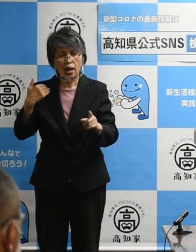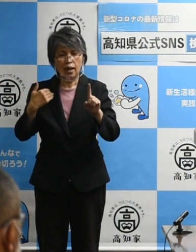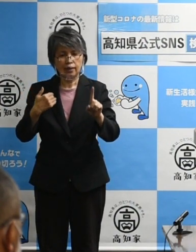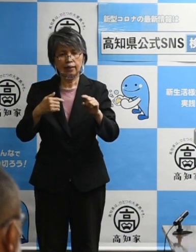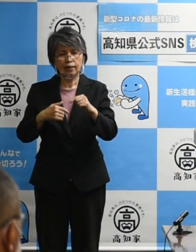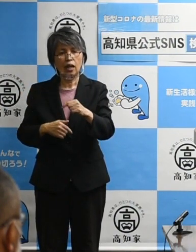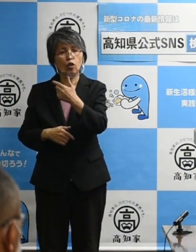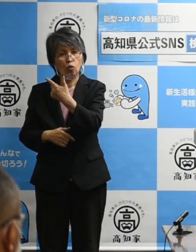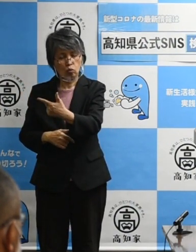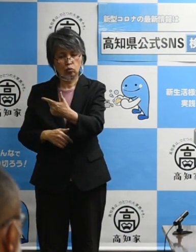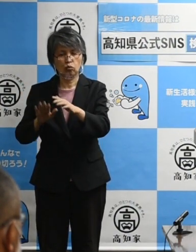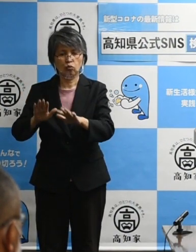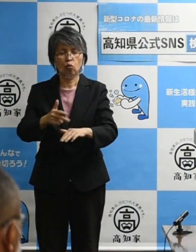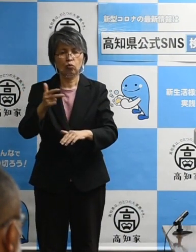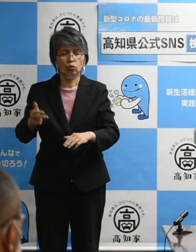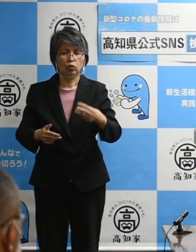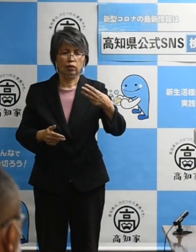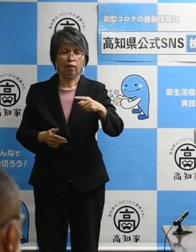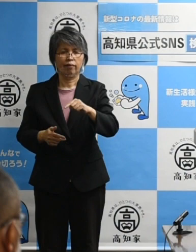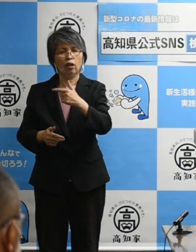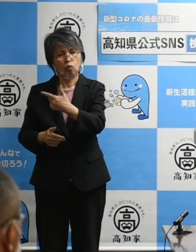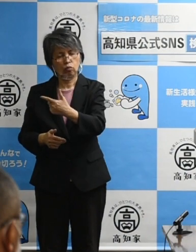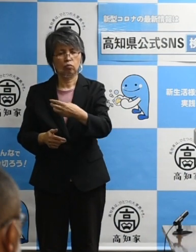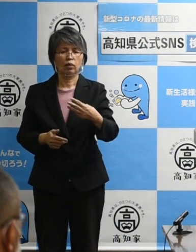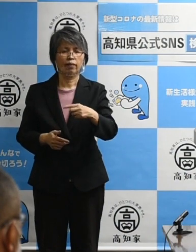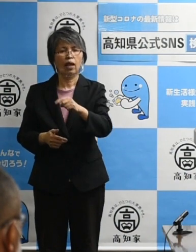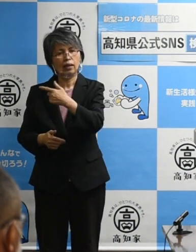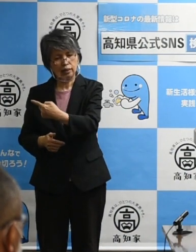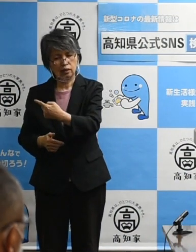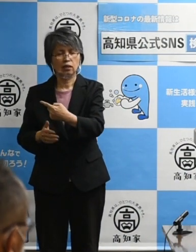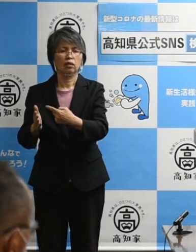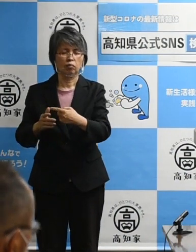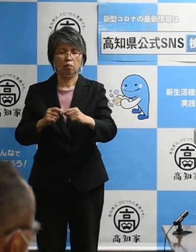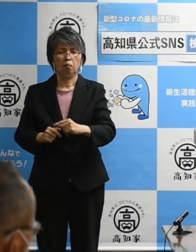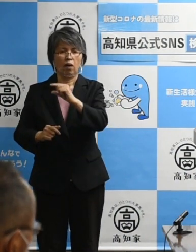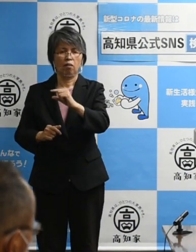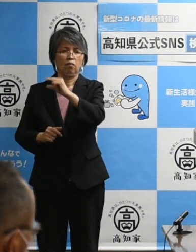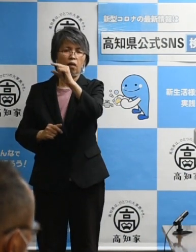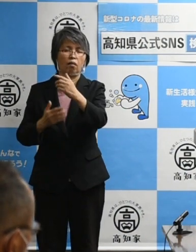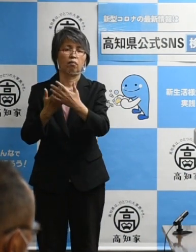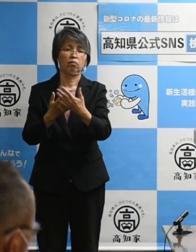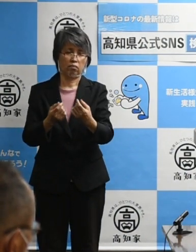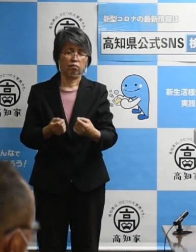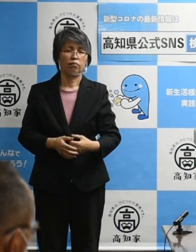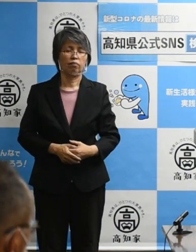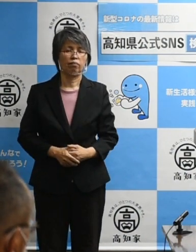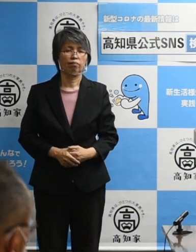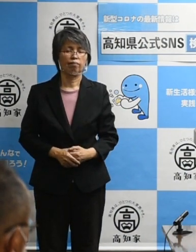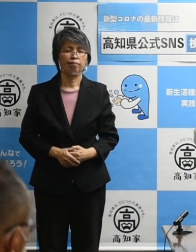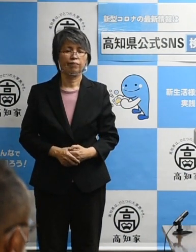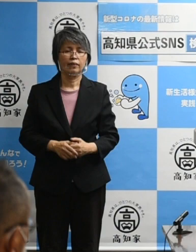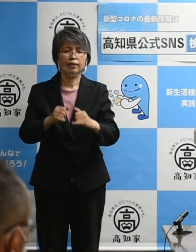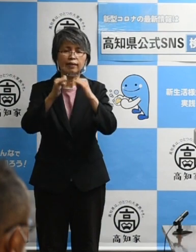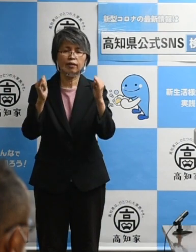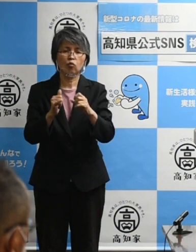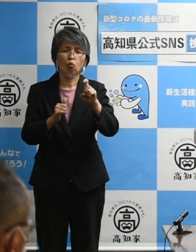1.6 倍、この1週間では 3.5 倍、3.1 倍という形で増加しておりまして、まあ、人口10万